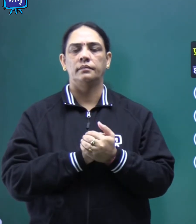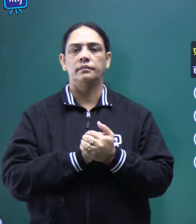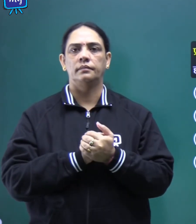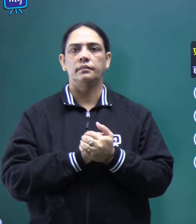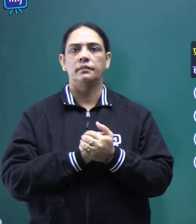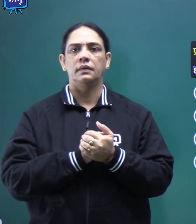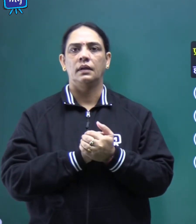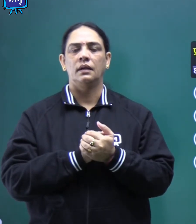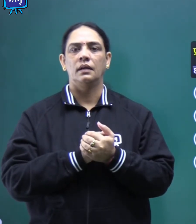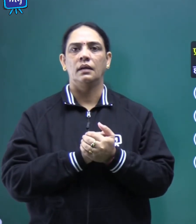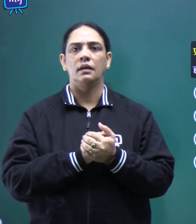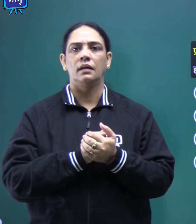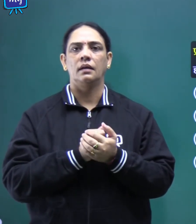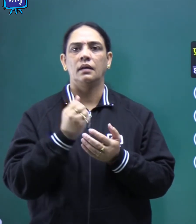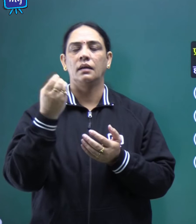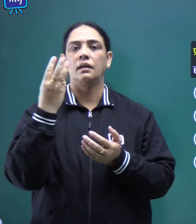कितने कोण होते हैं?